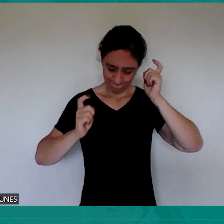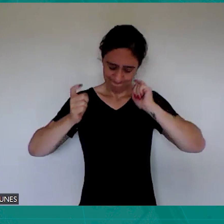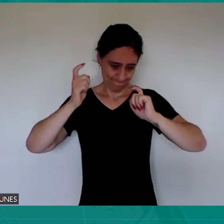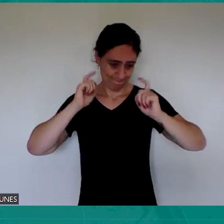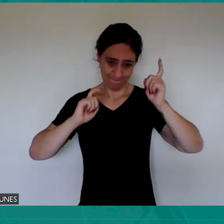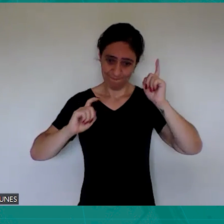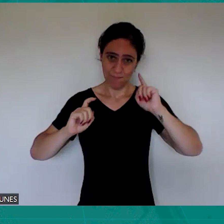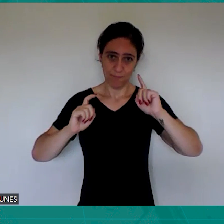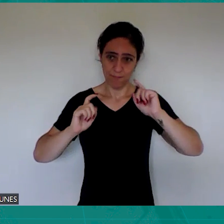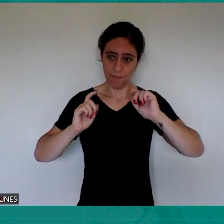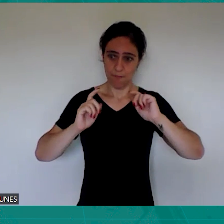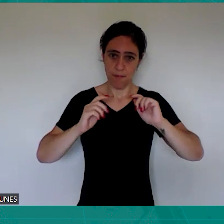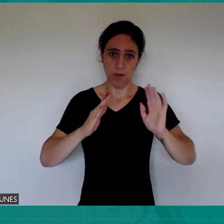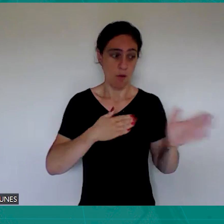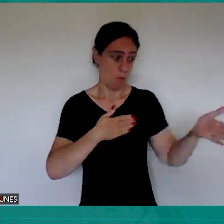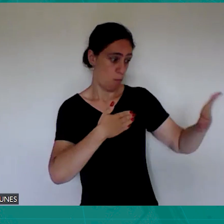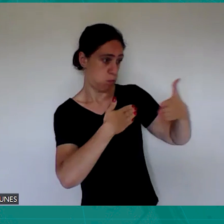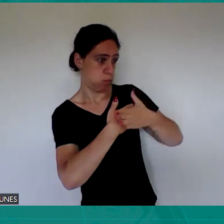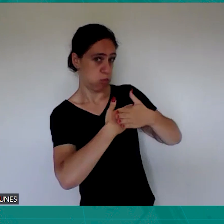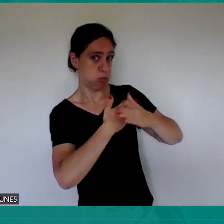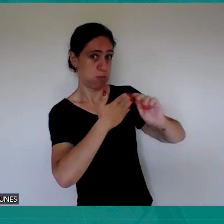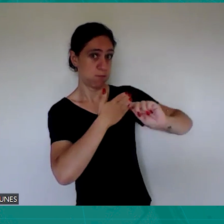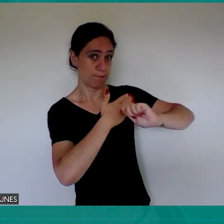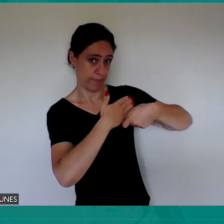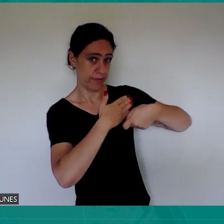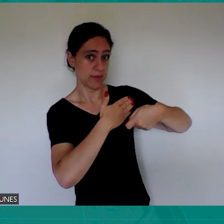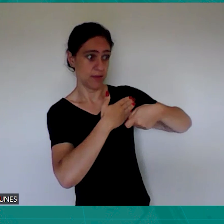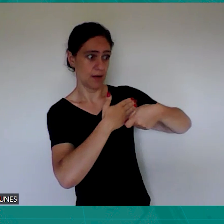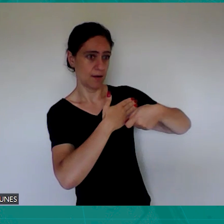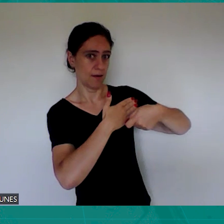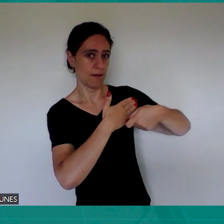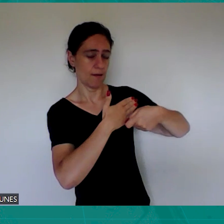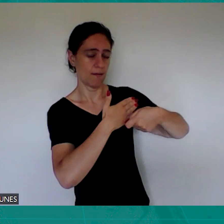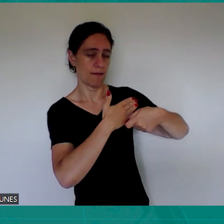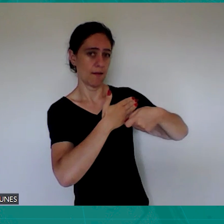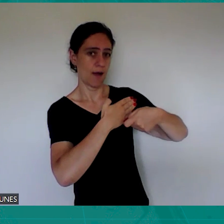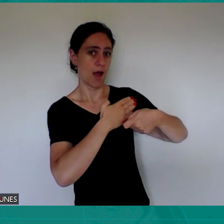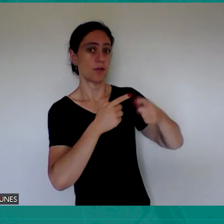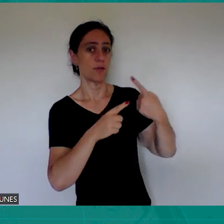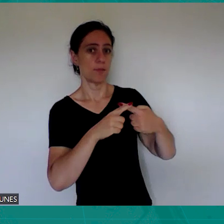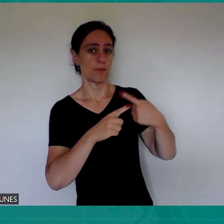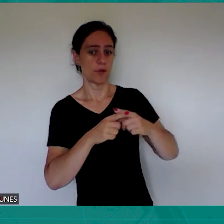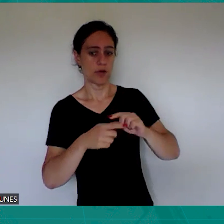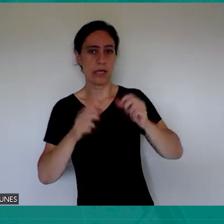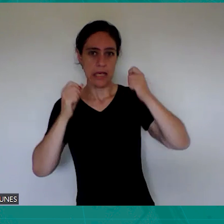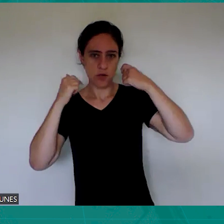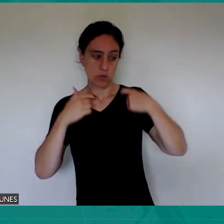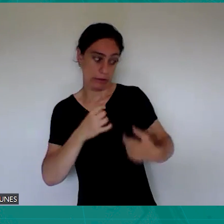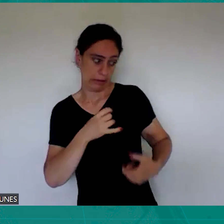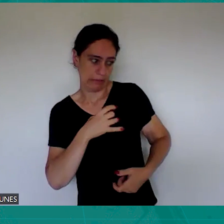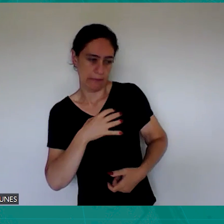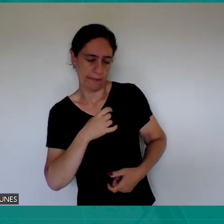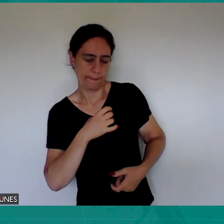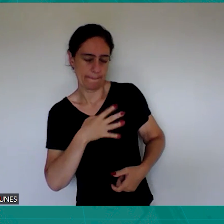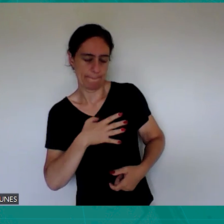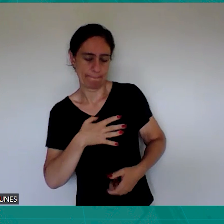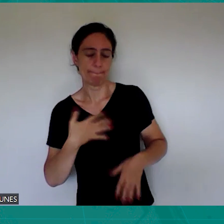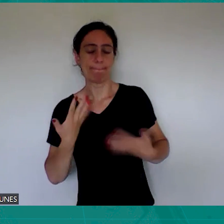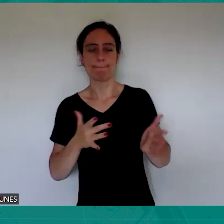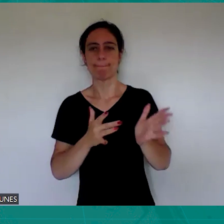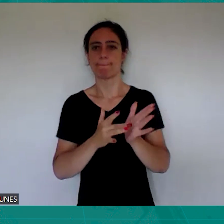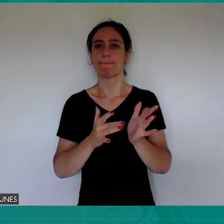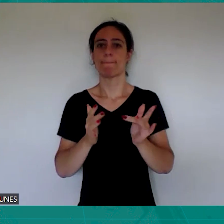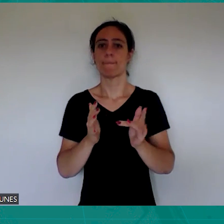as portas do salão onde eles estavam, com medo dos judeus, né? E Jesus